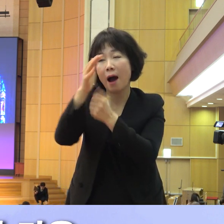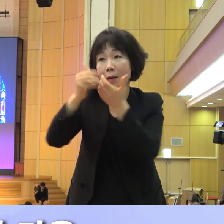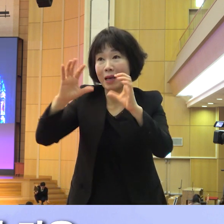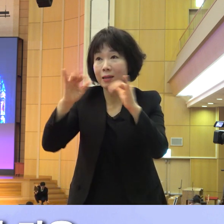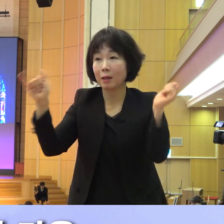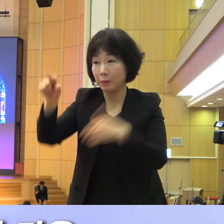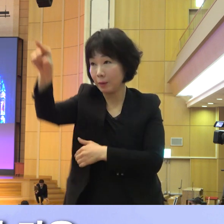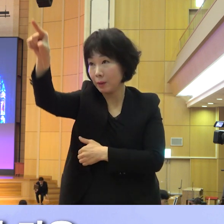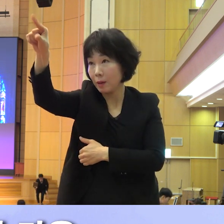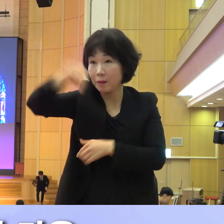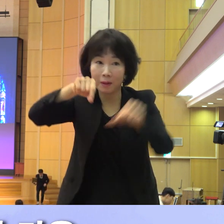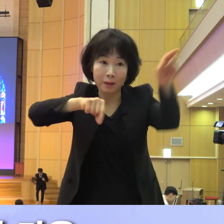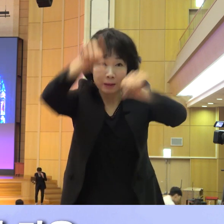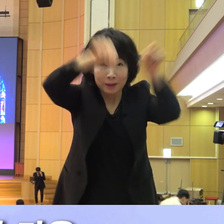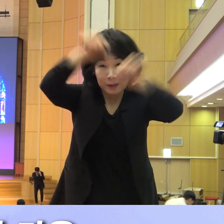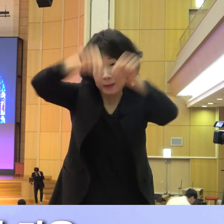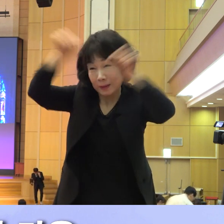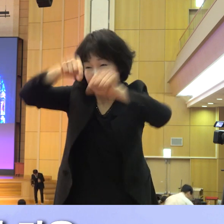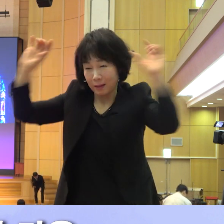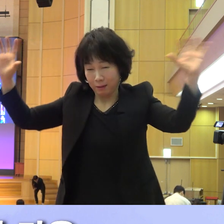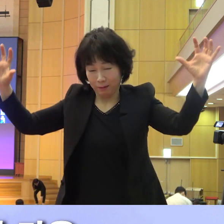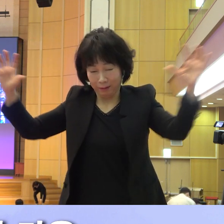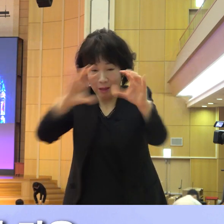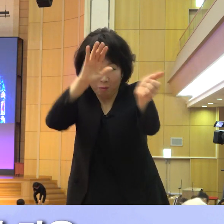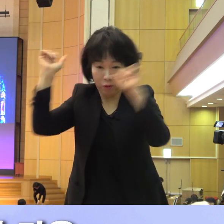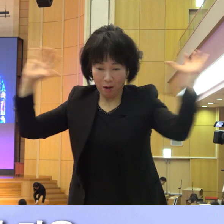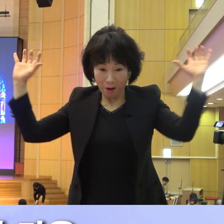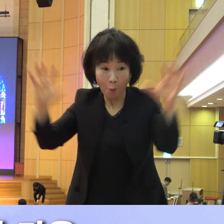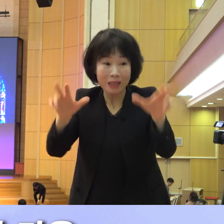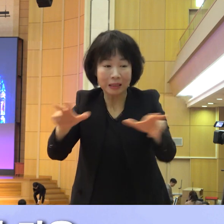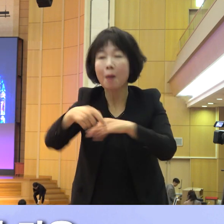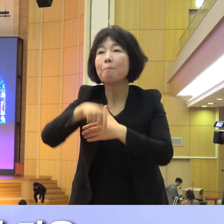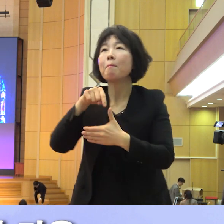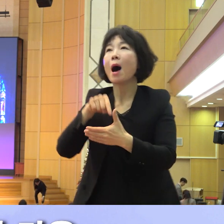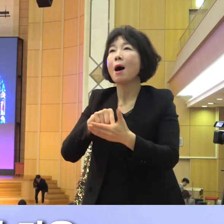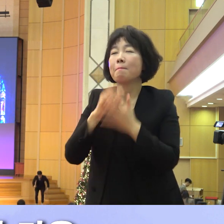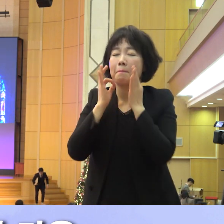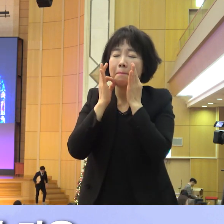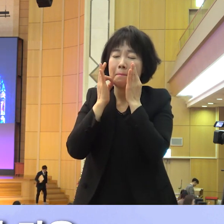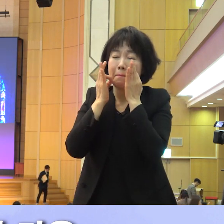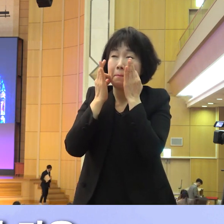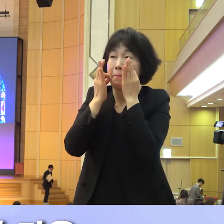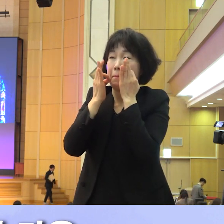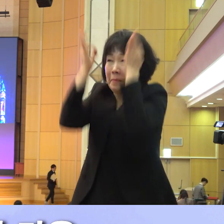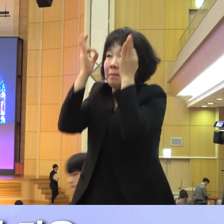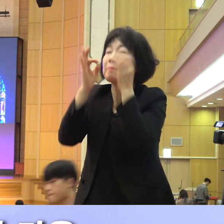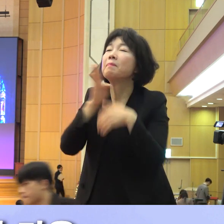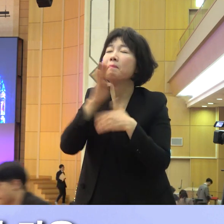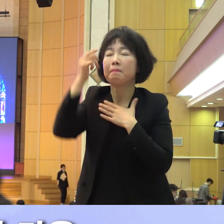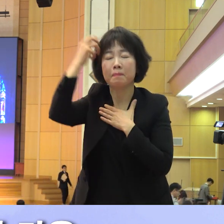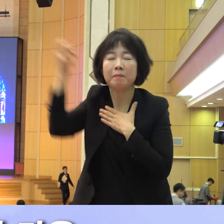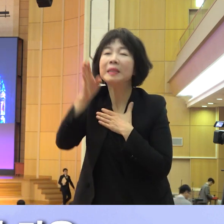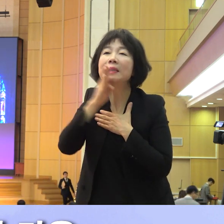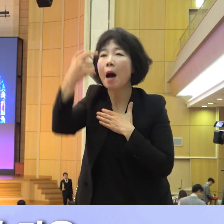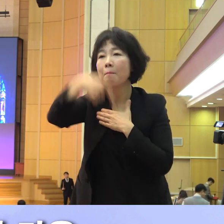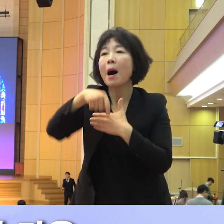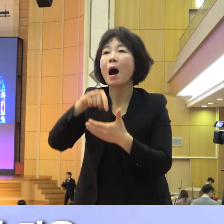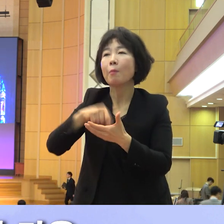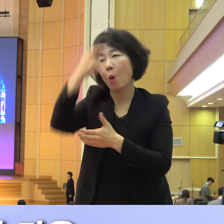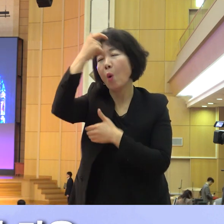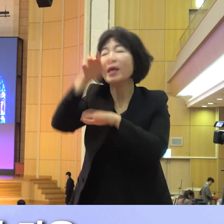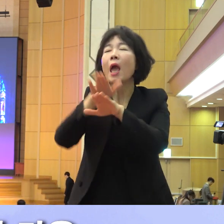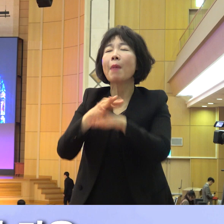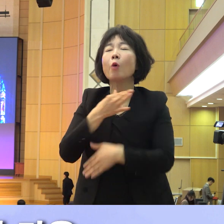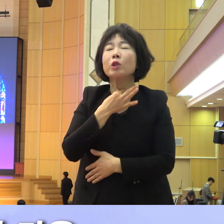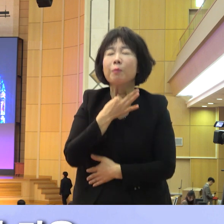백성들 귀한 전으로 인도하여 주시옵시고, 이 시간 마음과 정성을 다하여 신령과 진정으로 예배드리기 위하여